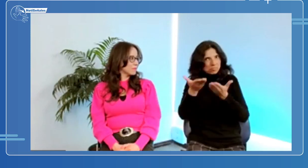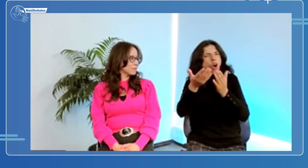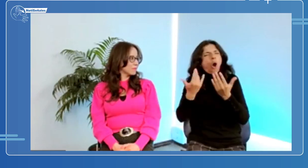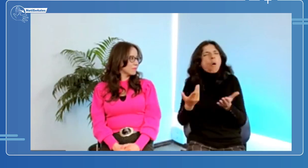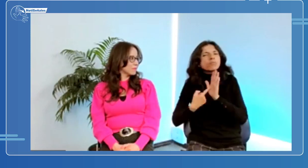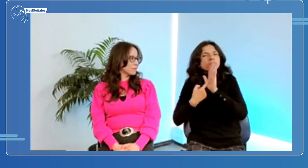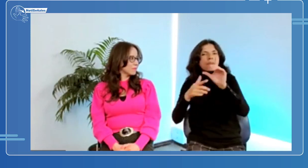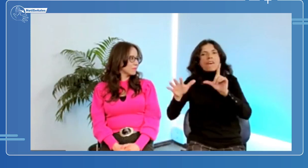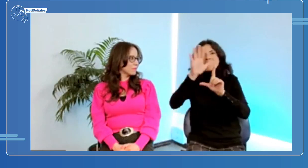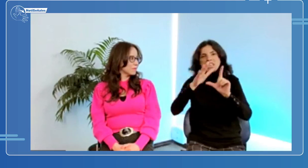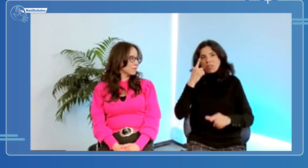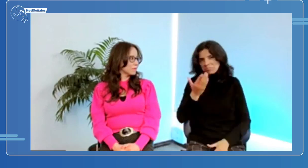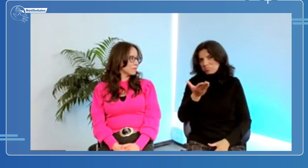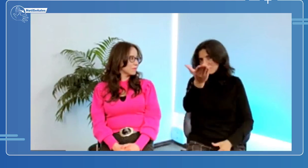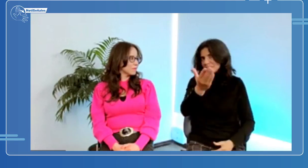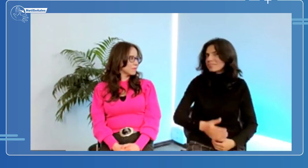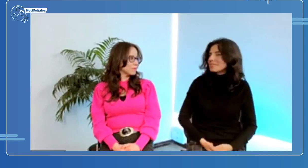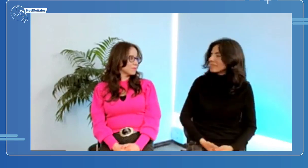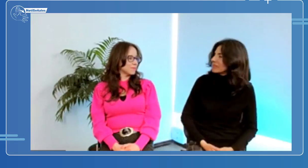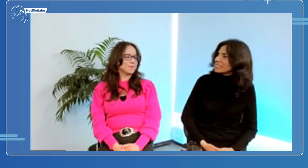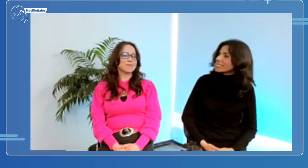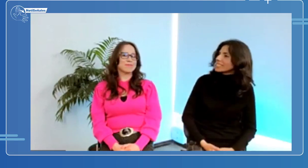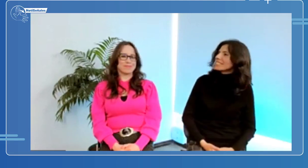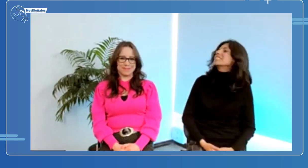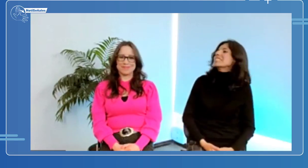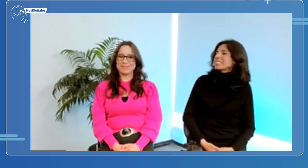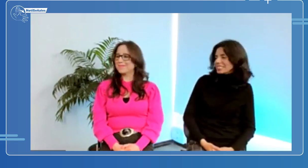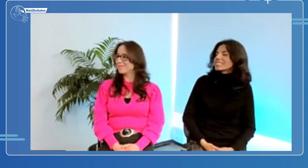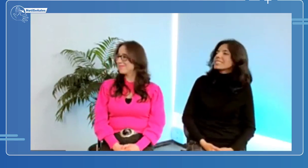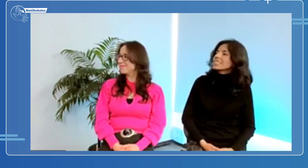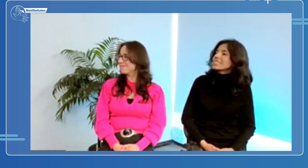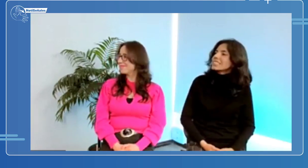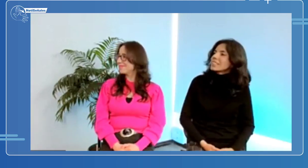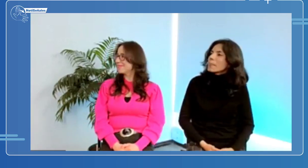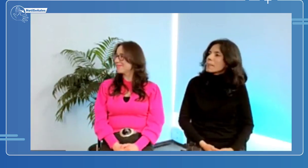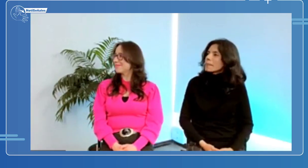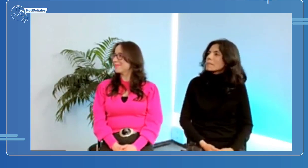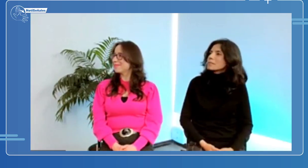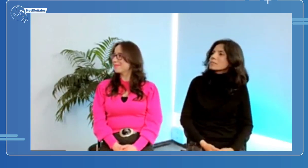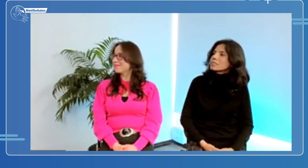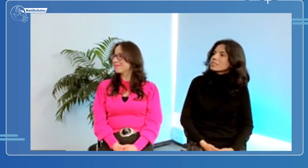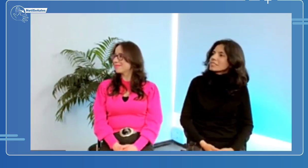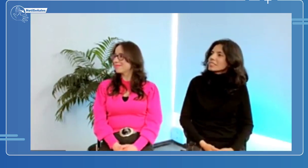fecha para tener esta atención. Ahorita pueden ver un video donde se les va a mostrar cómo es el proceso. Así es.